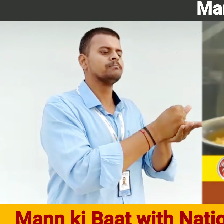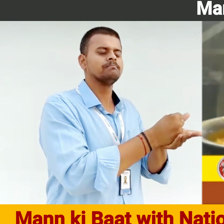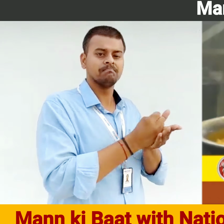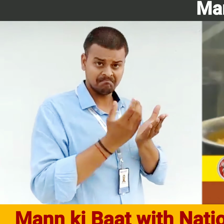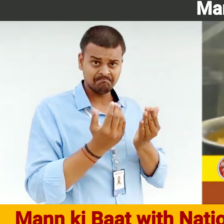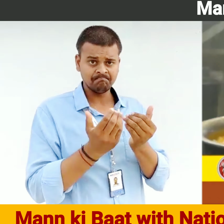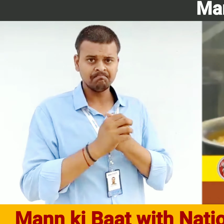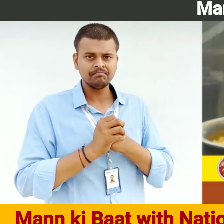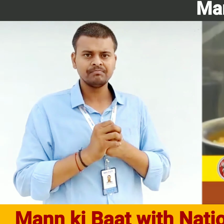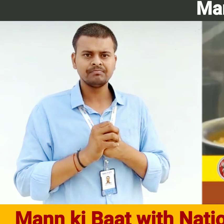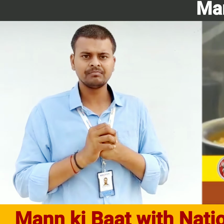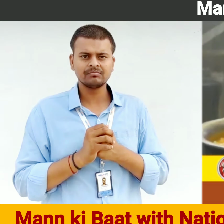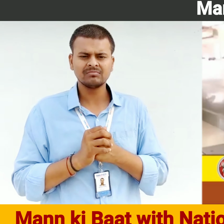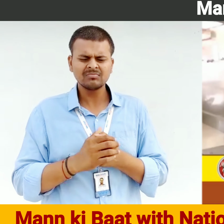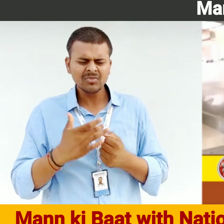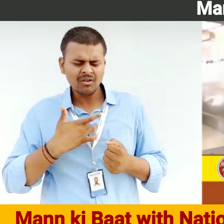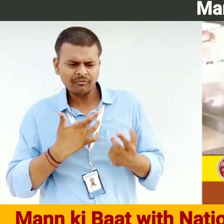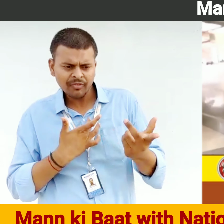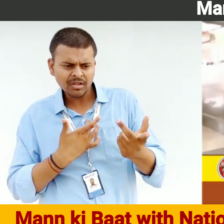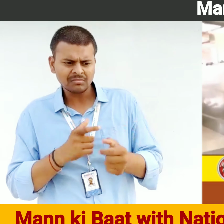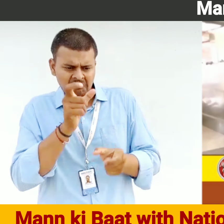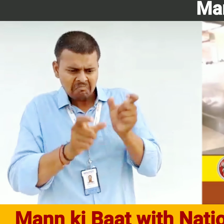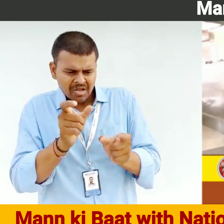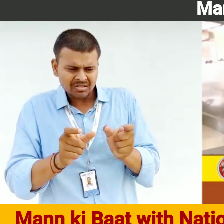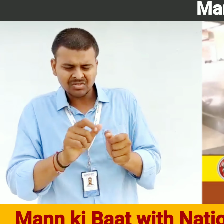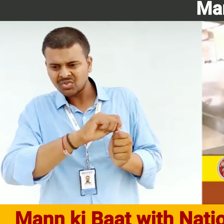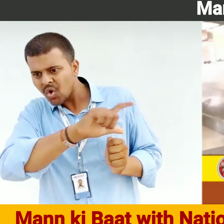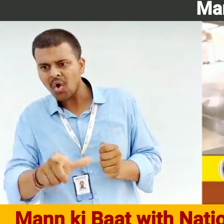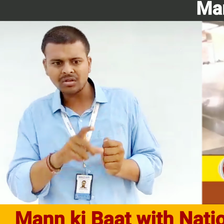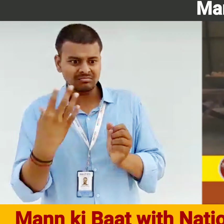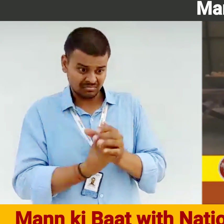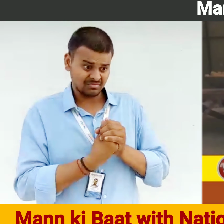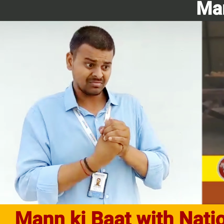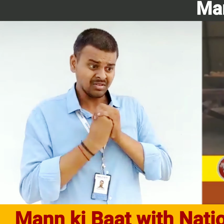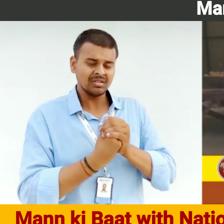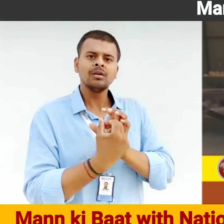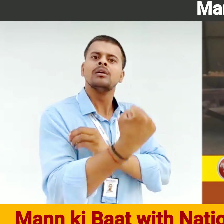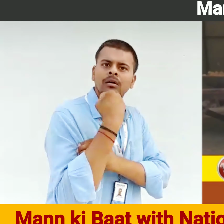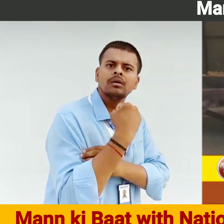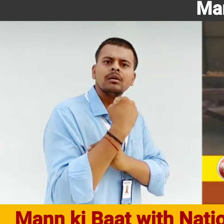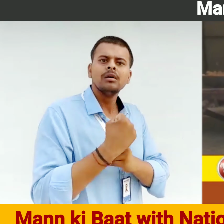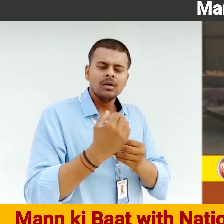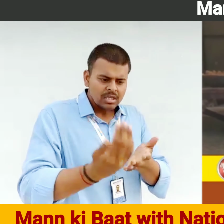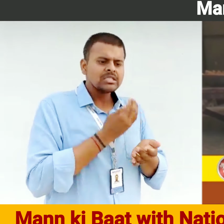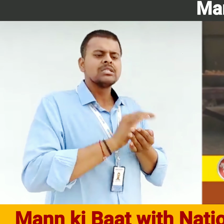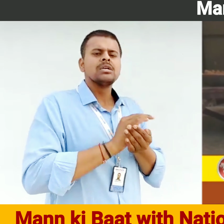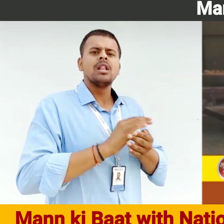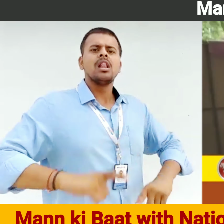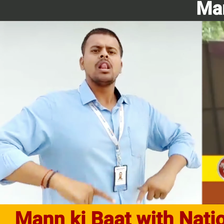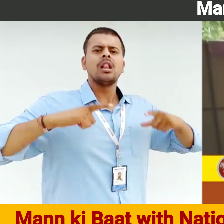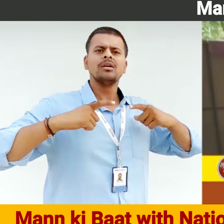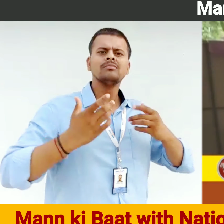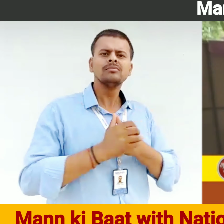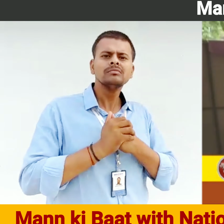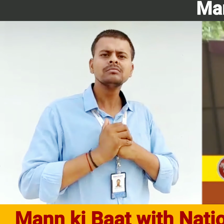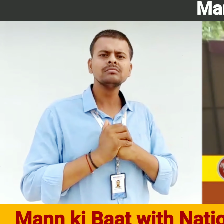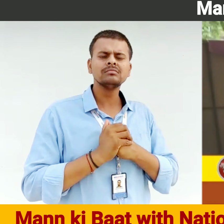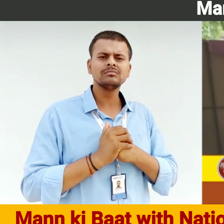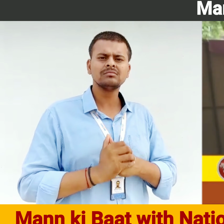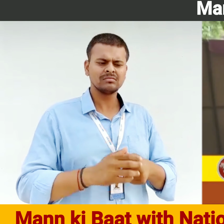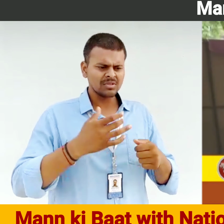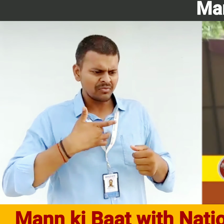दिया है कि सेवा और त्याग का हमारा विचार केवल हमारा आदर्श नहीं है,